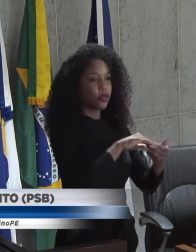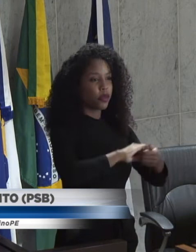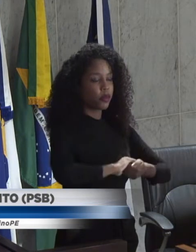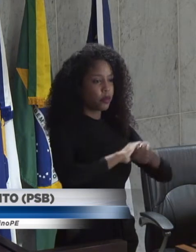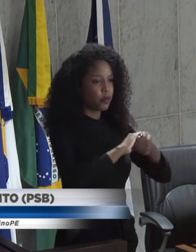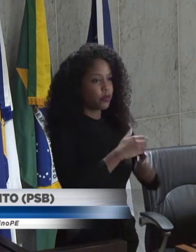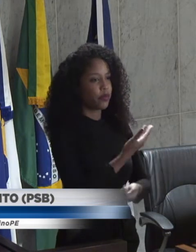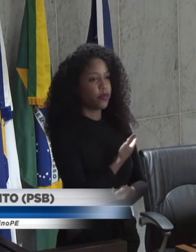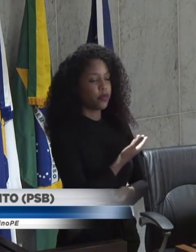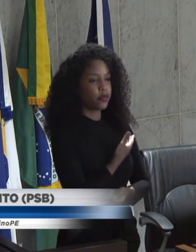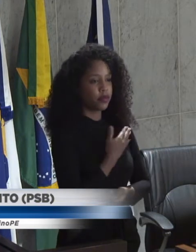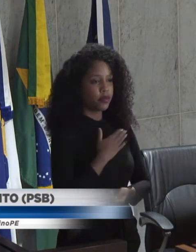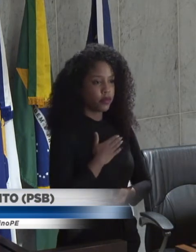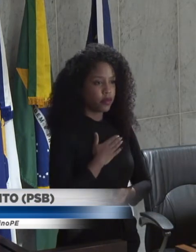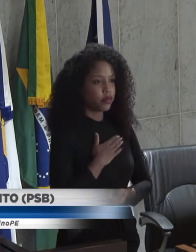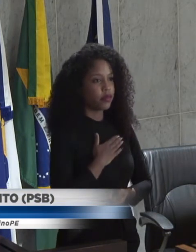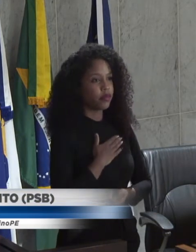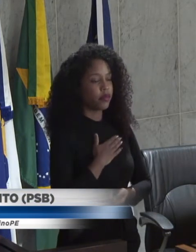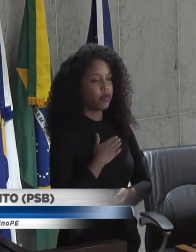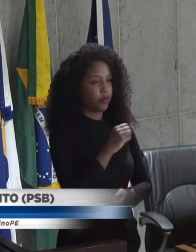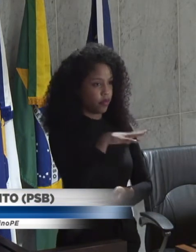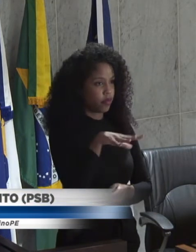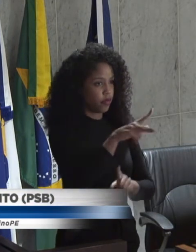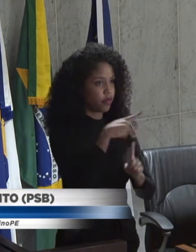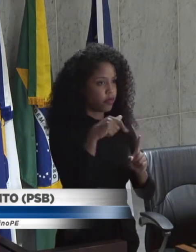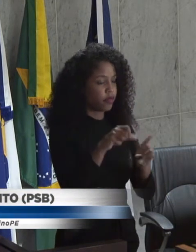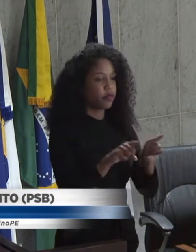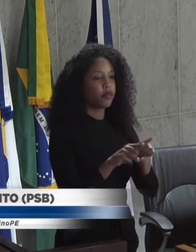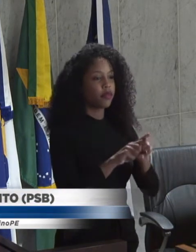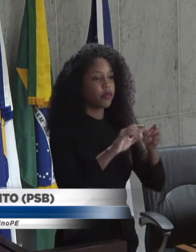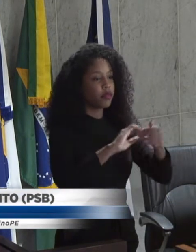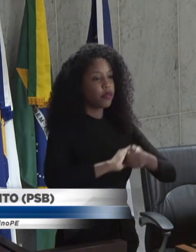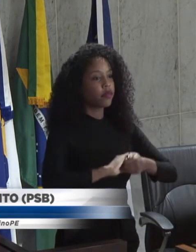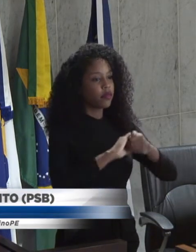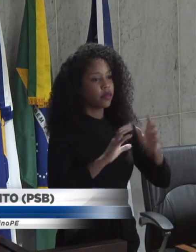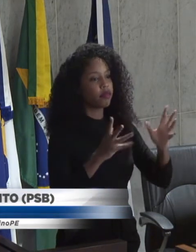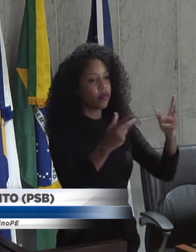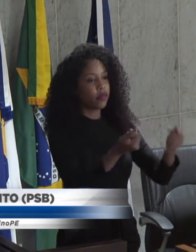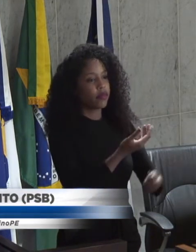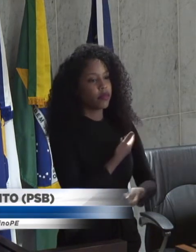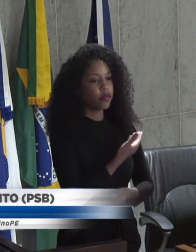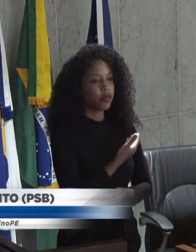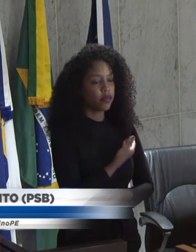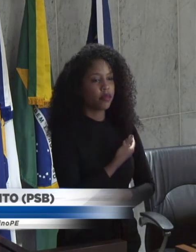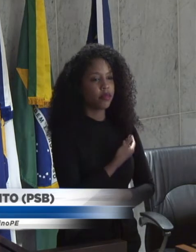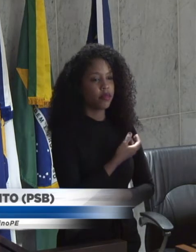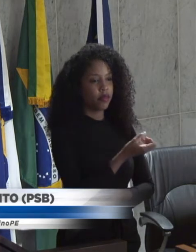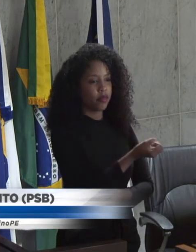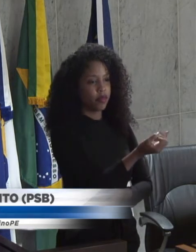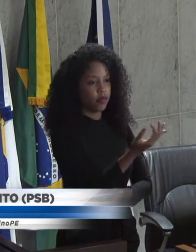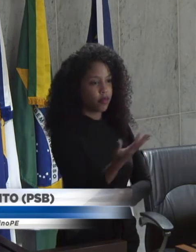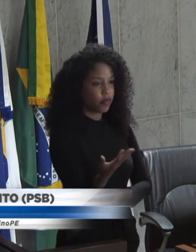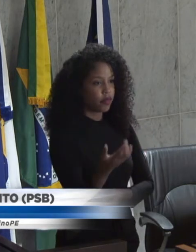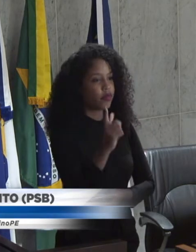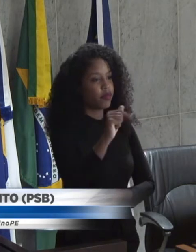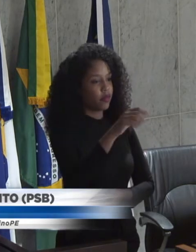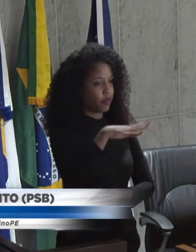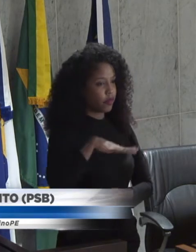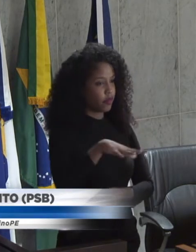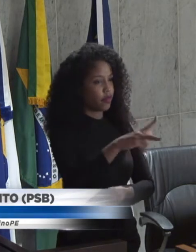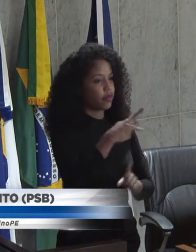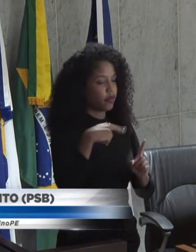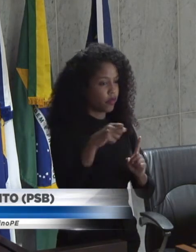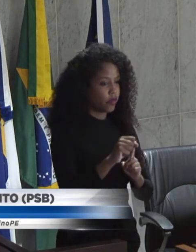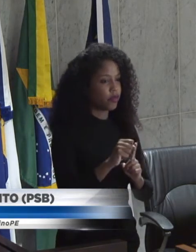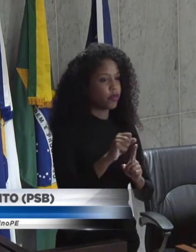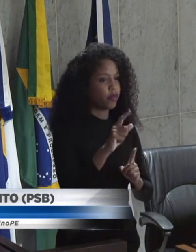meu colega de Previdência, e aproveitar e saudar todos os meus companheiros que estão aqui, Carlão e os demais companheiros da Previdência aqui, do Sindesprev, aqui